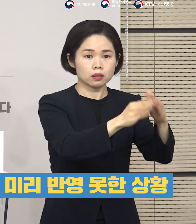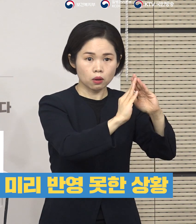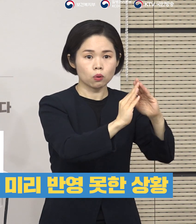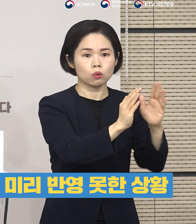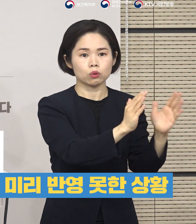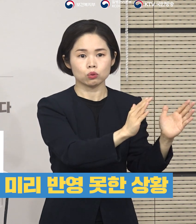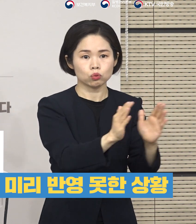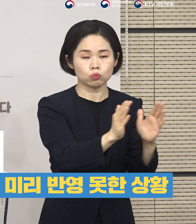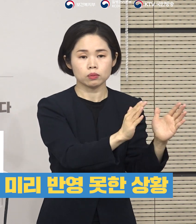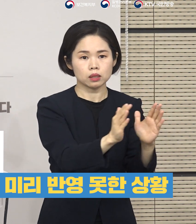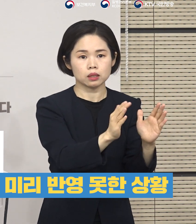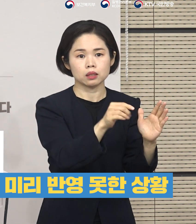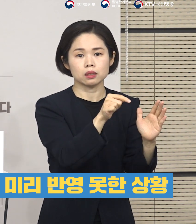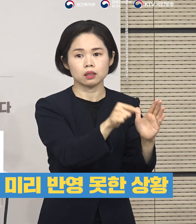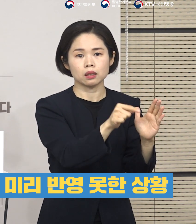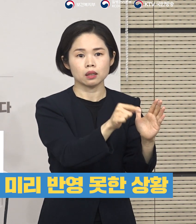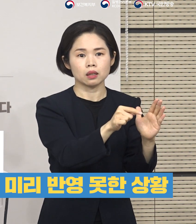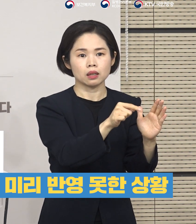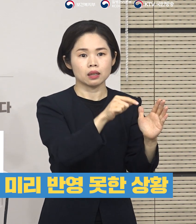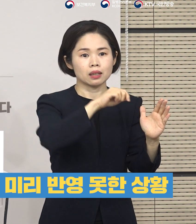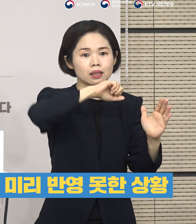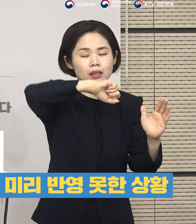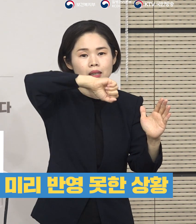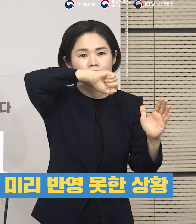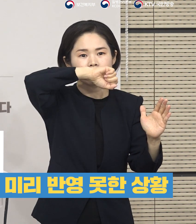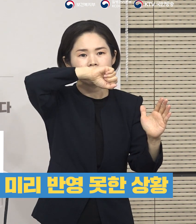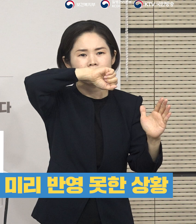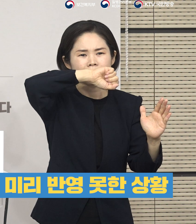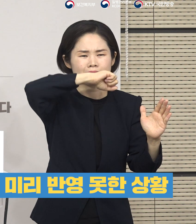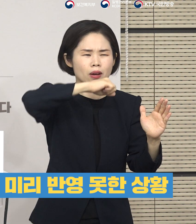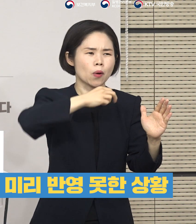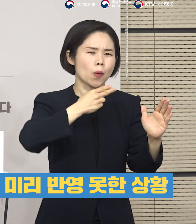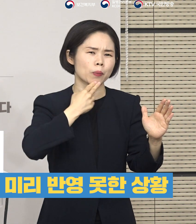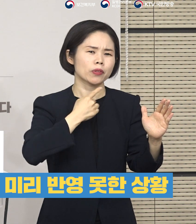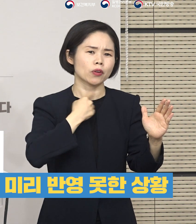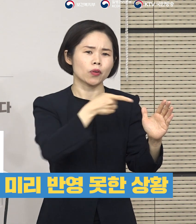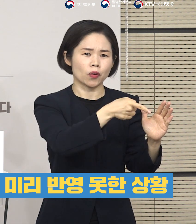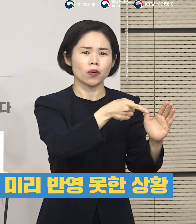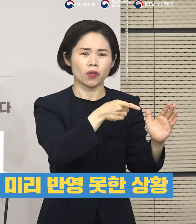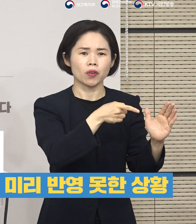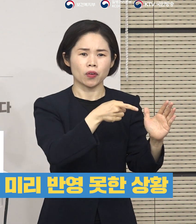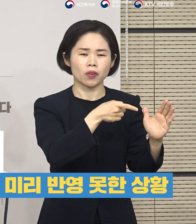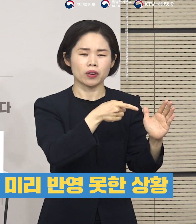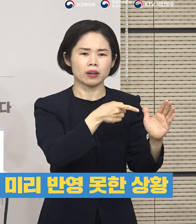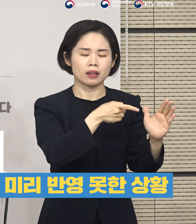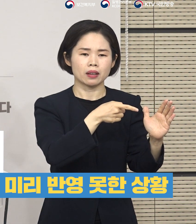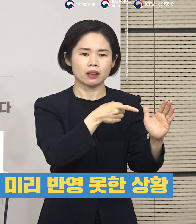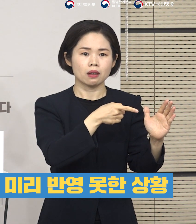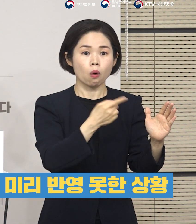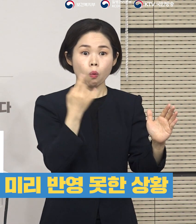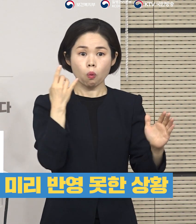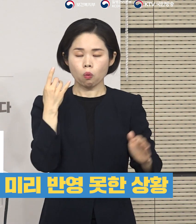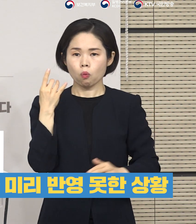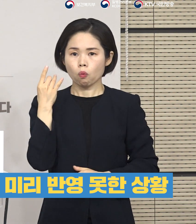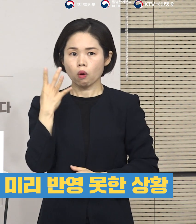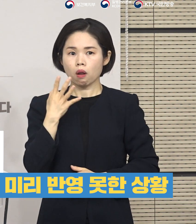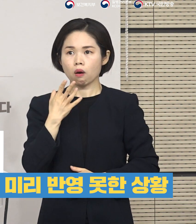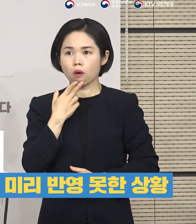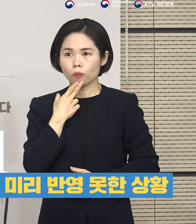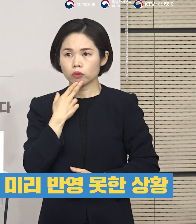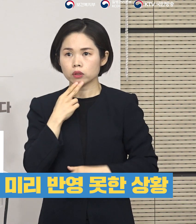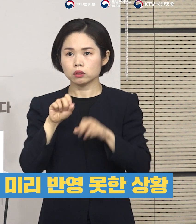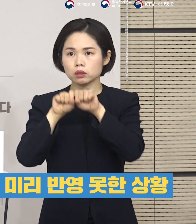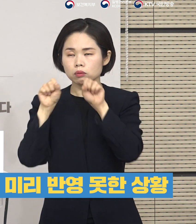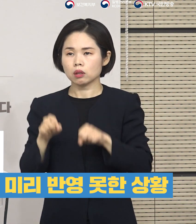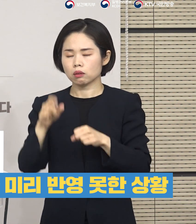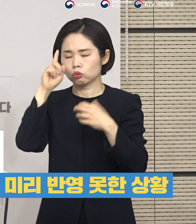준비하는 과정이 이 예산에 미리 반영되어 있지는 못했던 상황입니다. 왜냐하면 기존에 있지 않았던 시스템을 새로